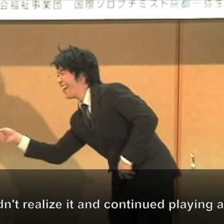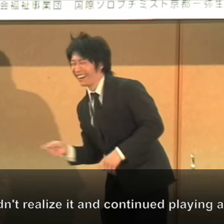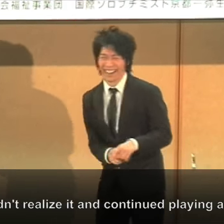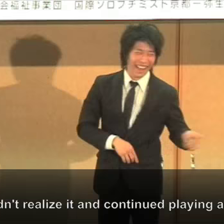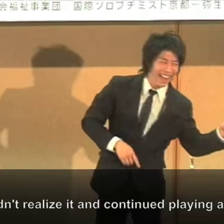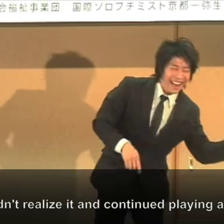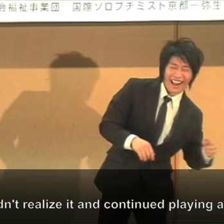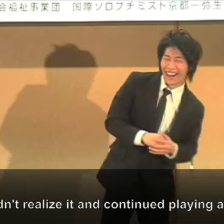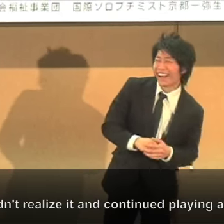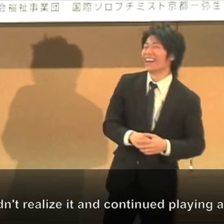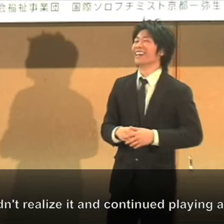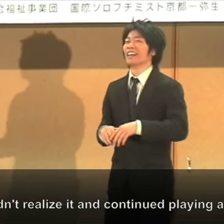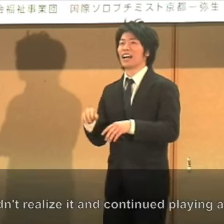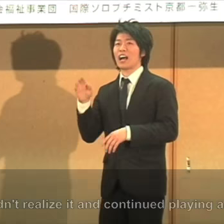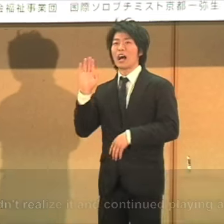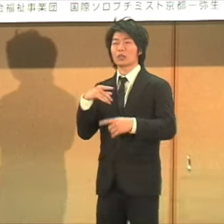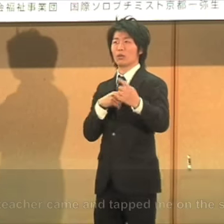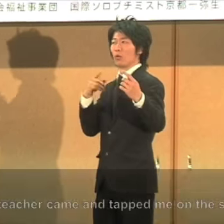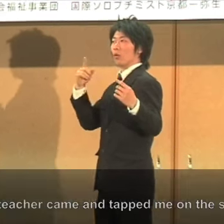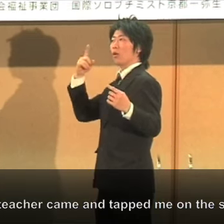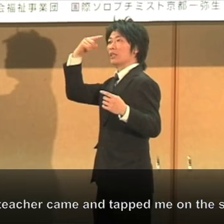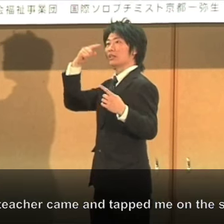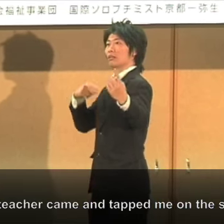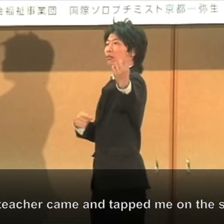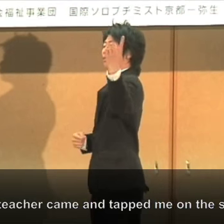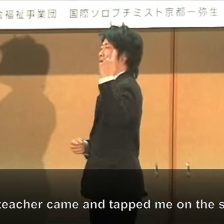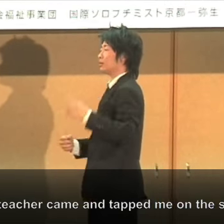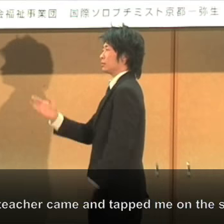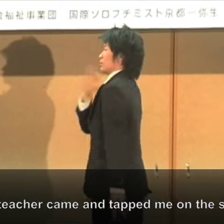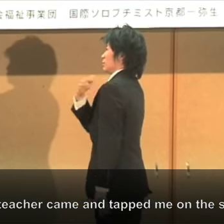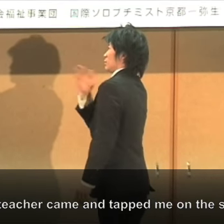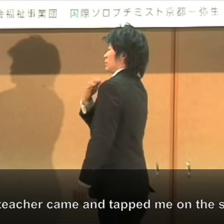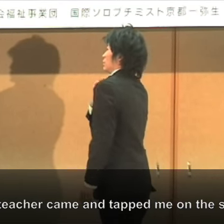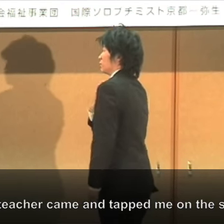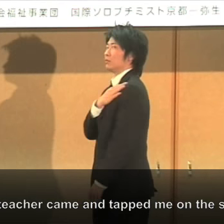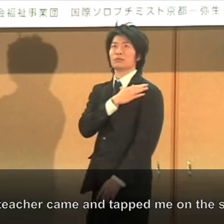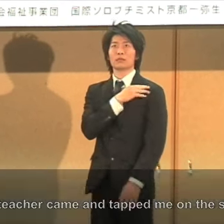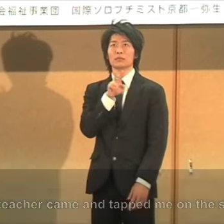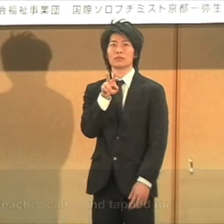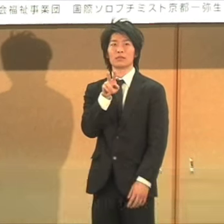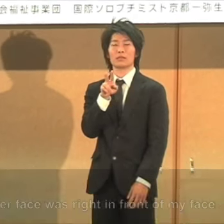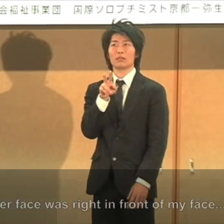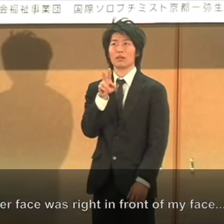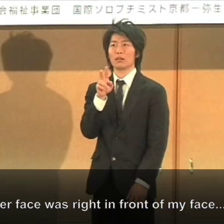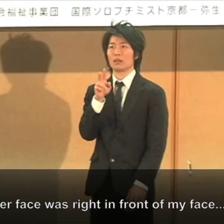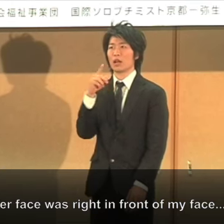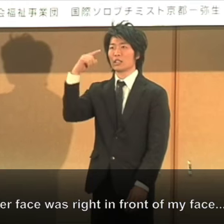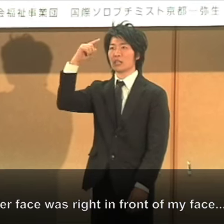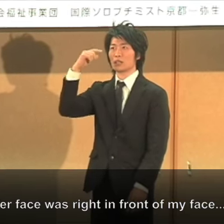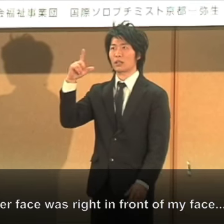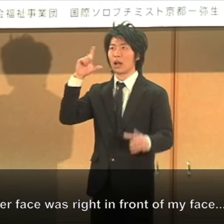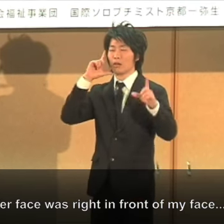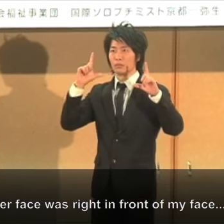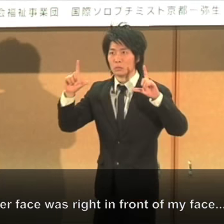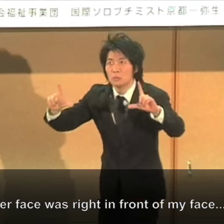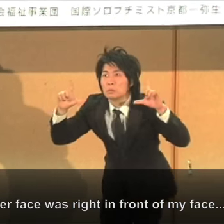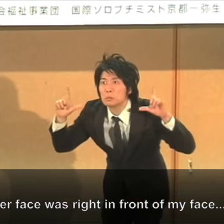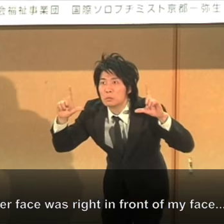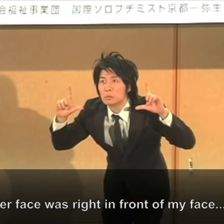談冗談おしゃべりしてて、あと先生が僕のところに来て肩を叩いて、初めて怒られているのを、私